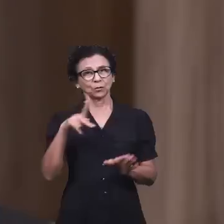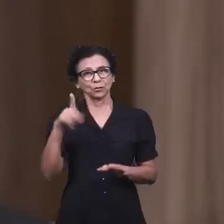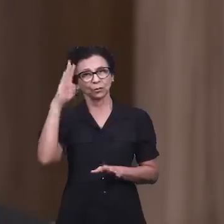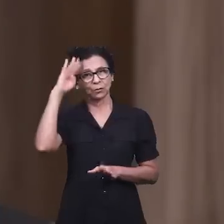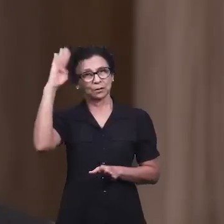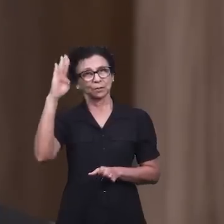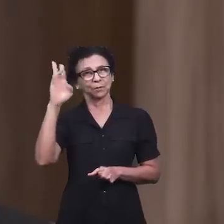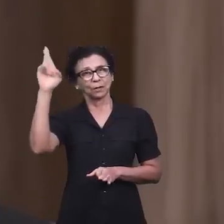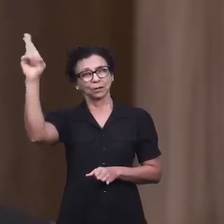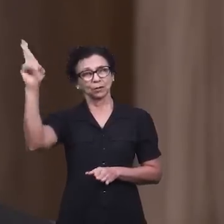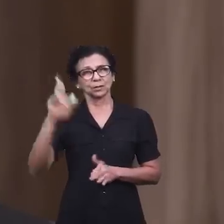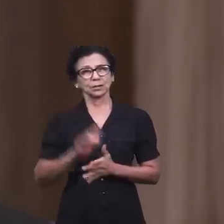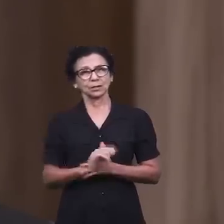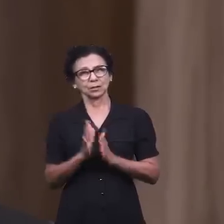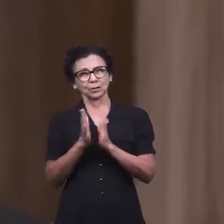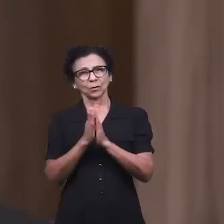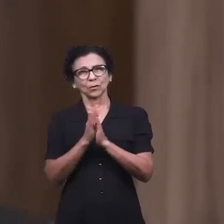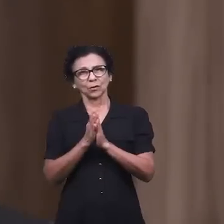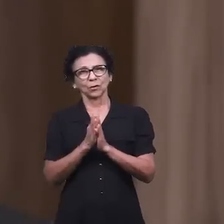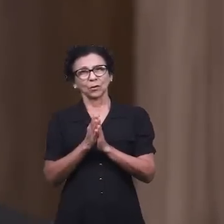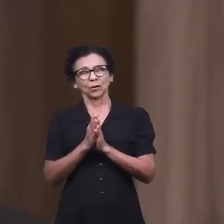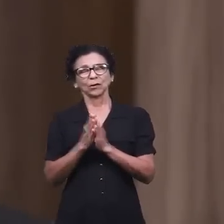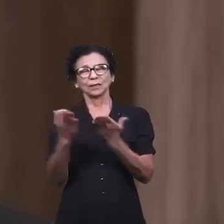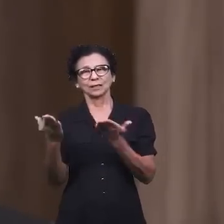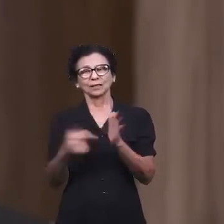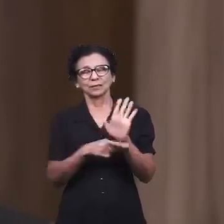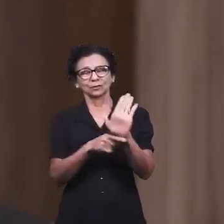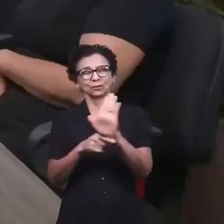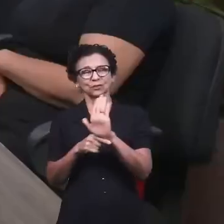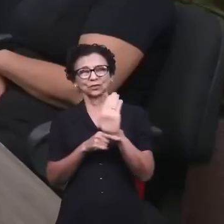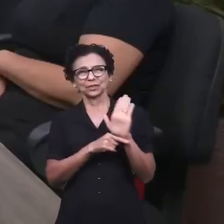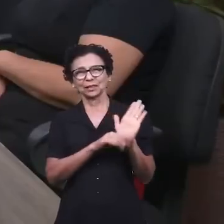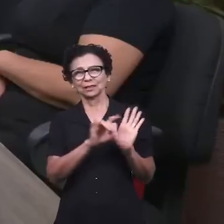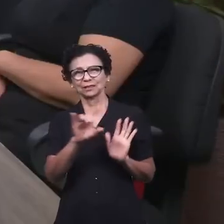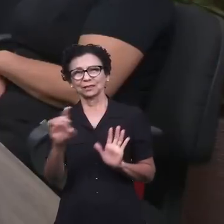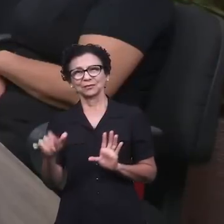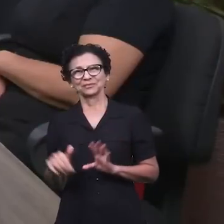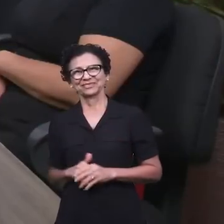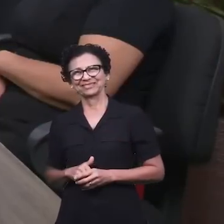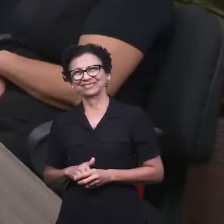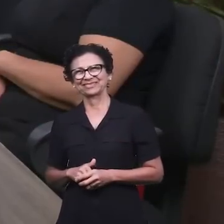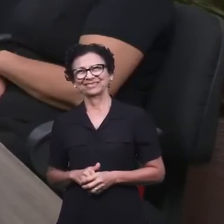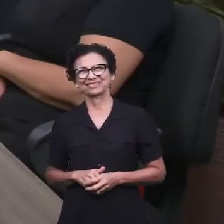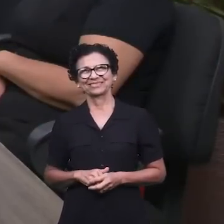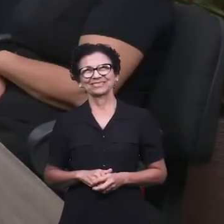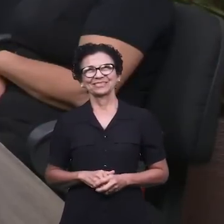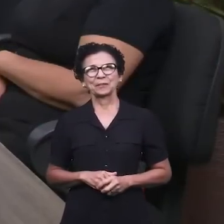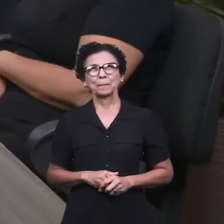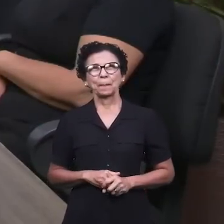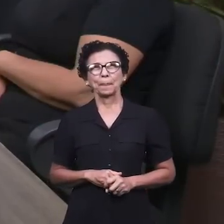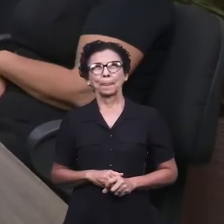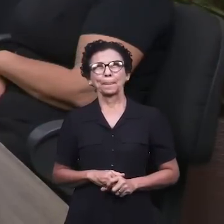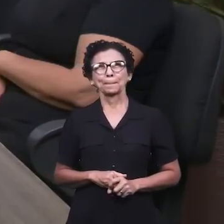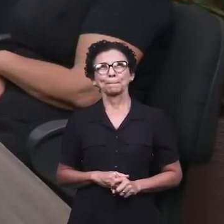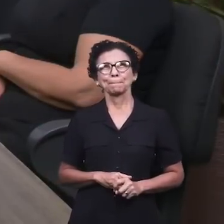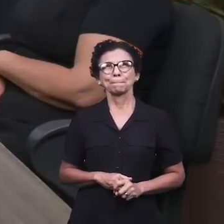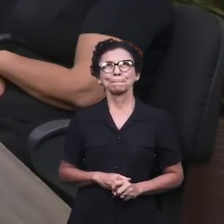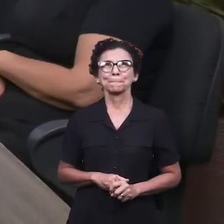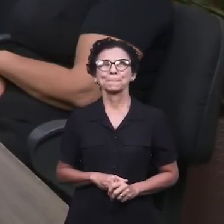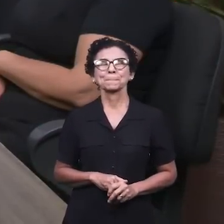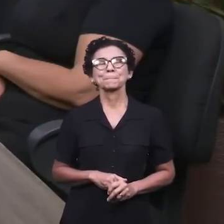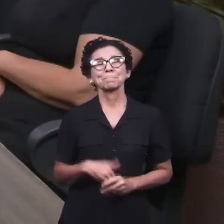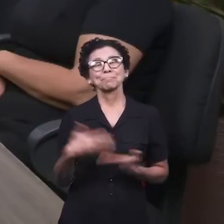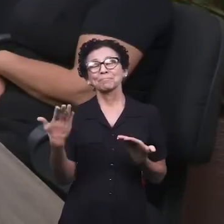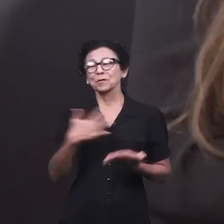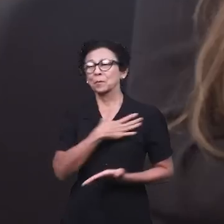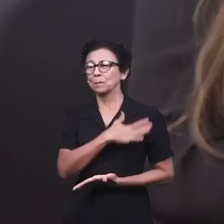ore, e o Senhor vai dar a condição para cada um dos irmãos. Amém, glória a Deus. Pri, irmãos, foi um prazer estar com